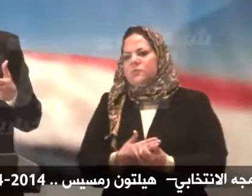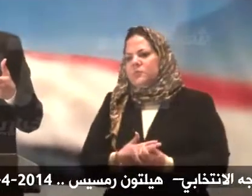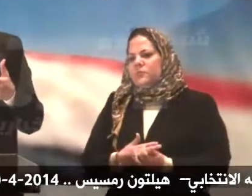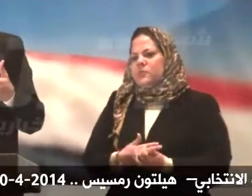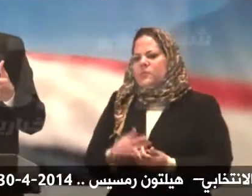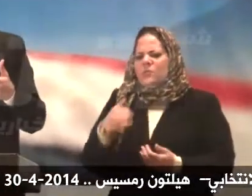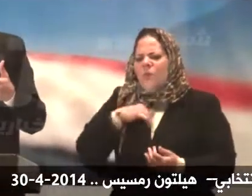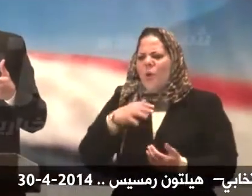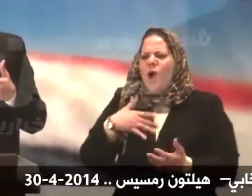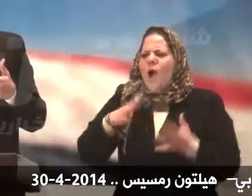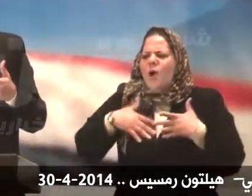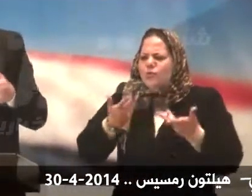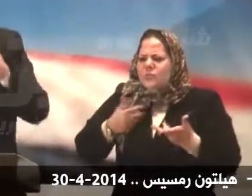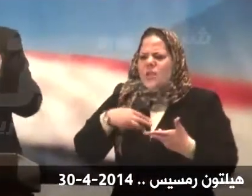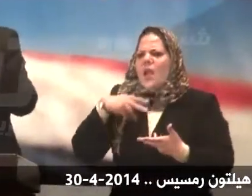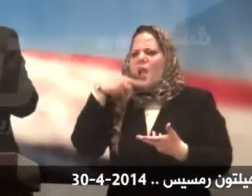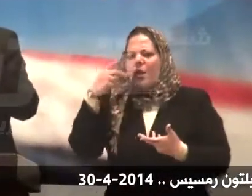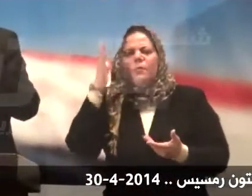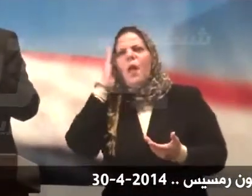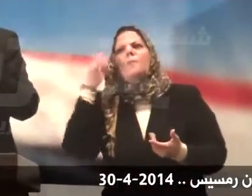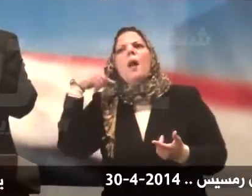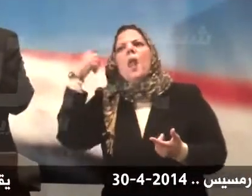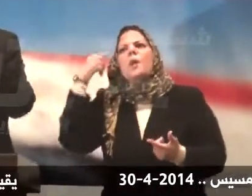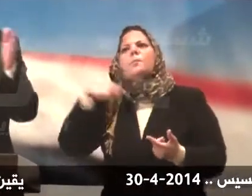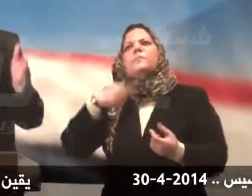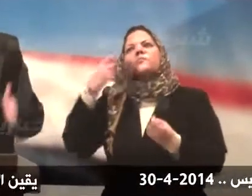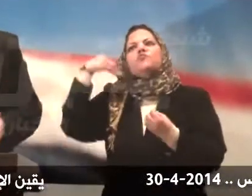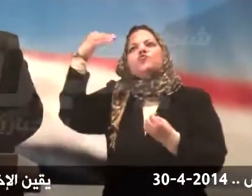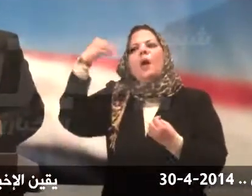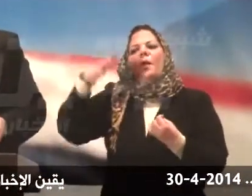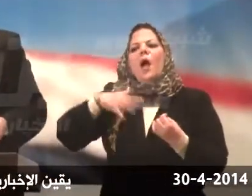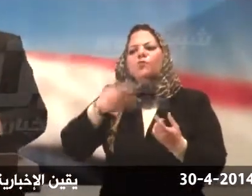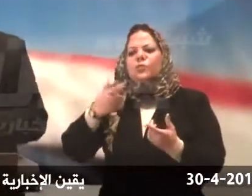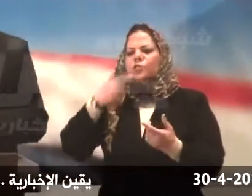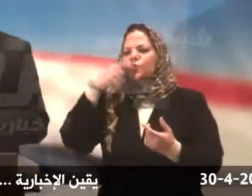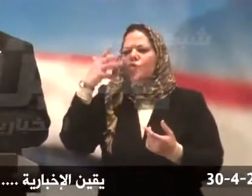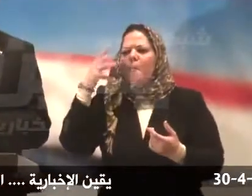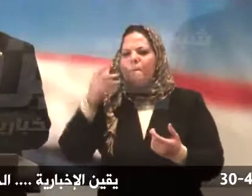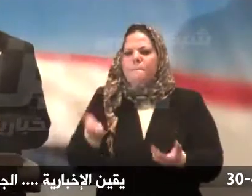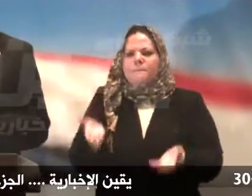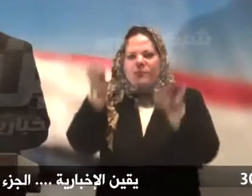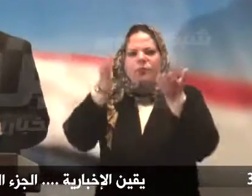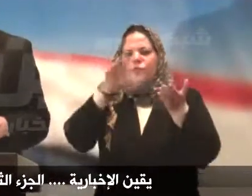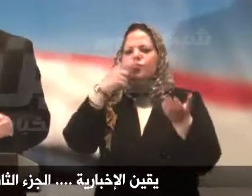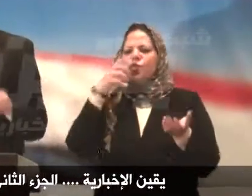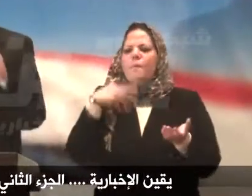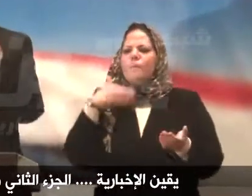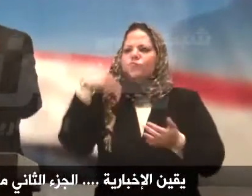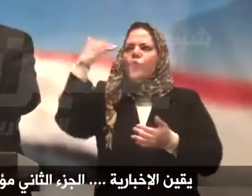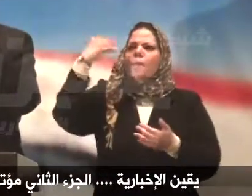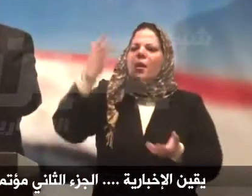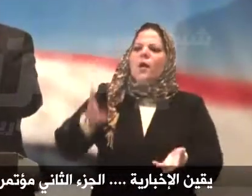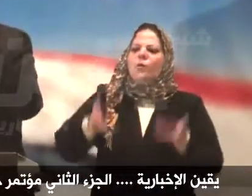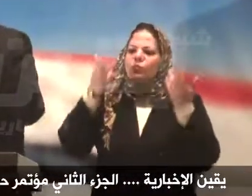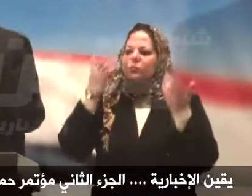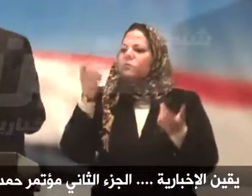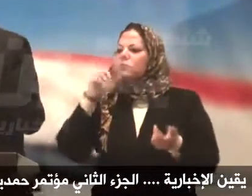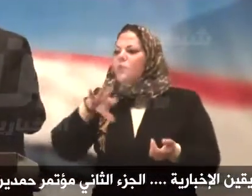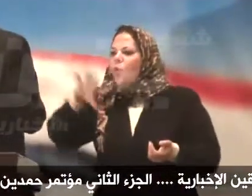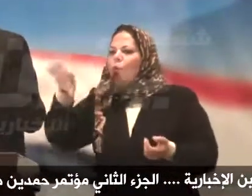ونعبر عن حلمها في الأجيال الجديدة من شباب مصر. قوى